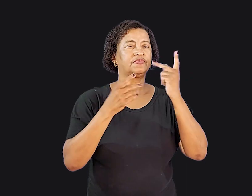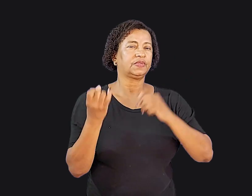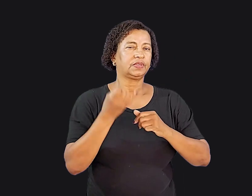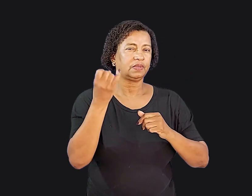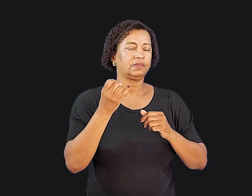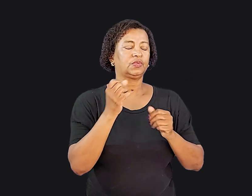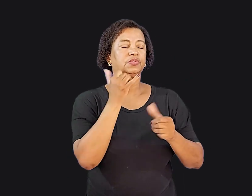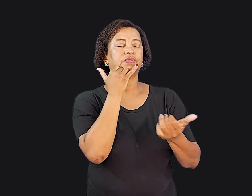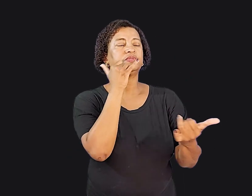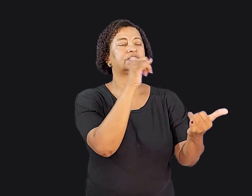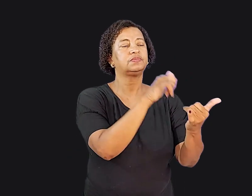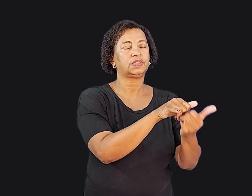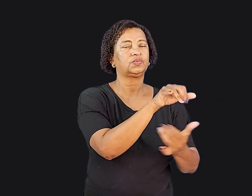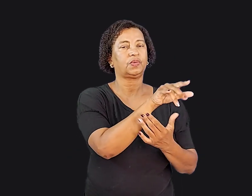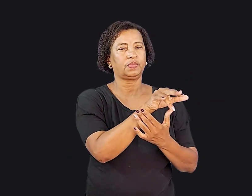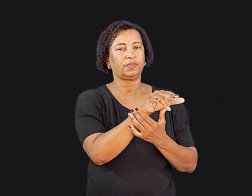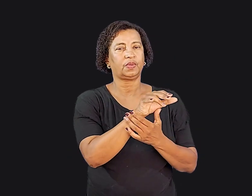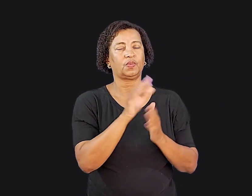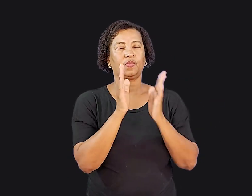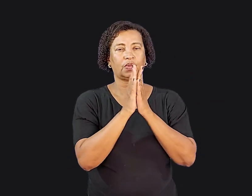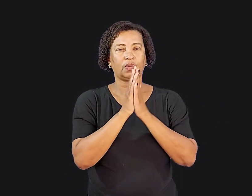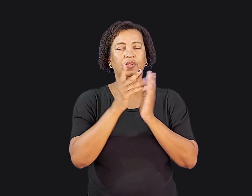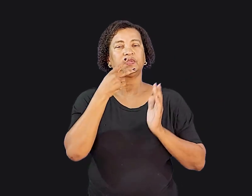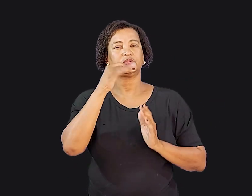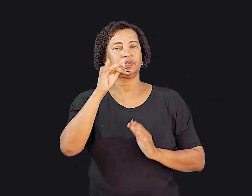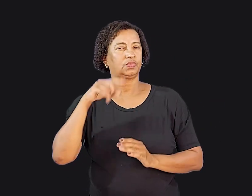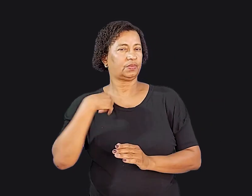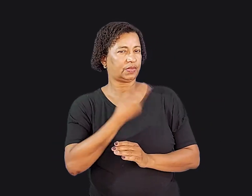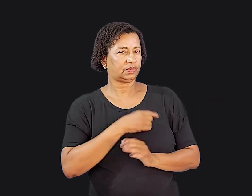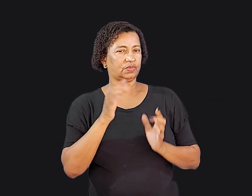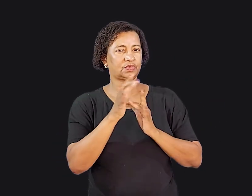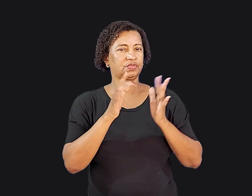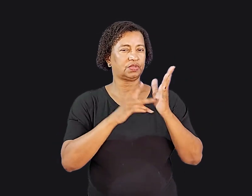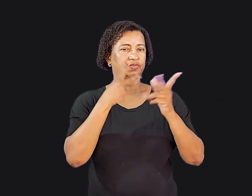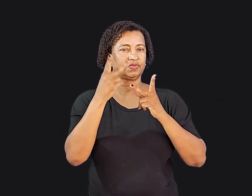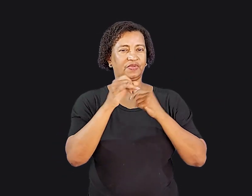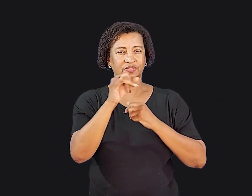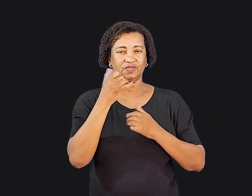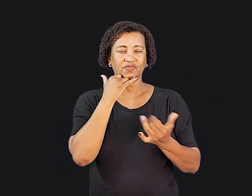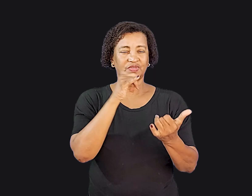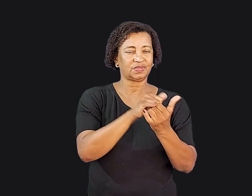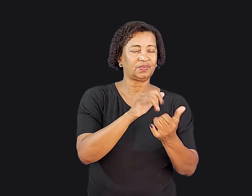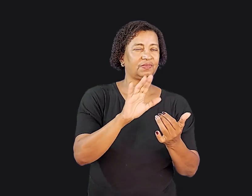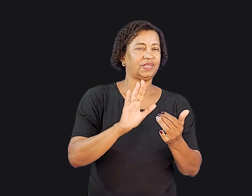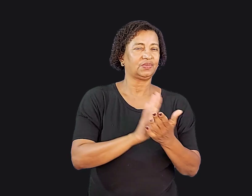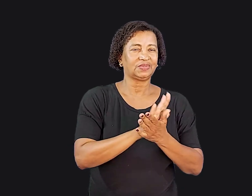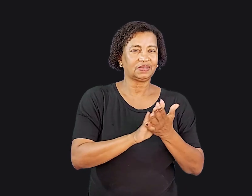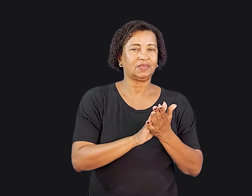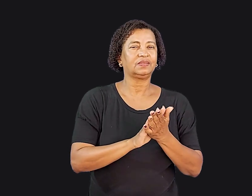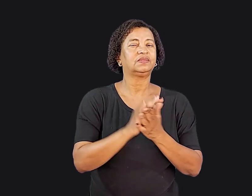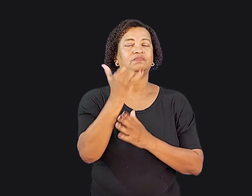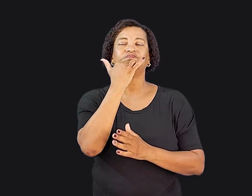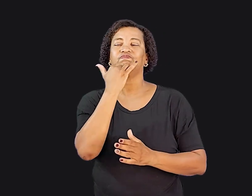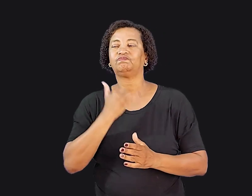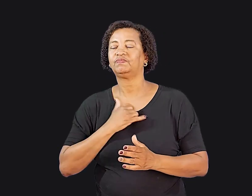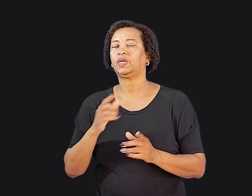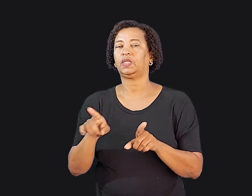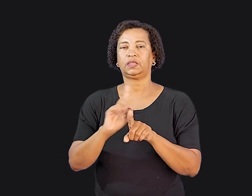da oração do Pai Nosso, quando Jesus disse que se você não perdoar, não será perdoado? Somos perdoados quando perdoamos.